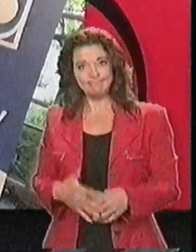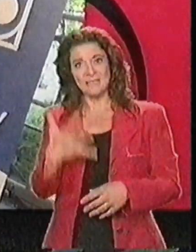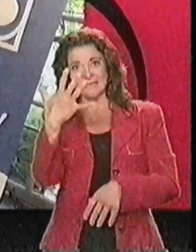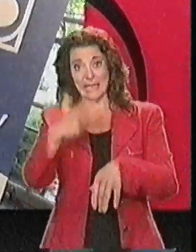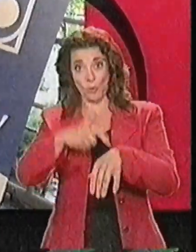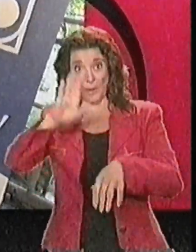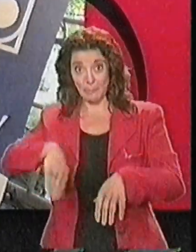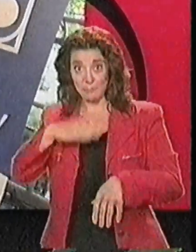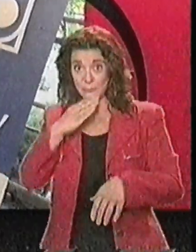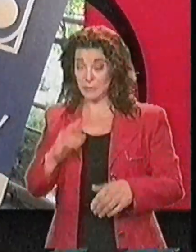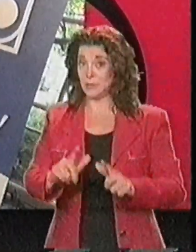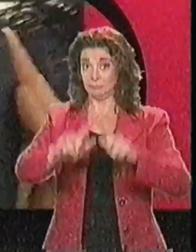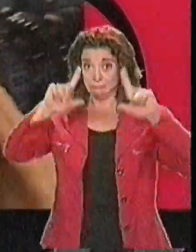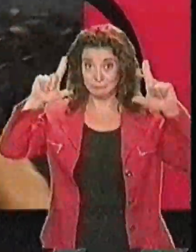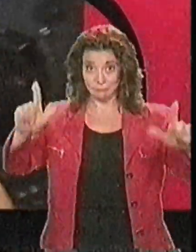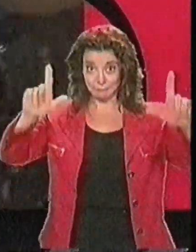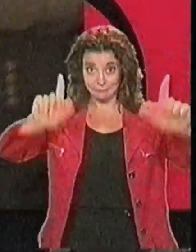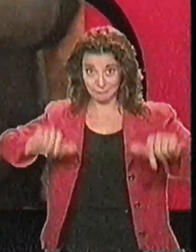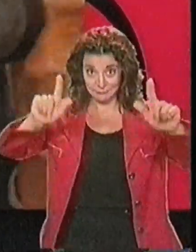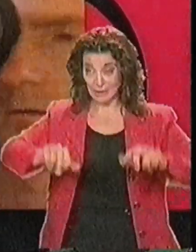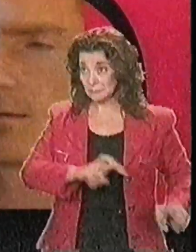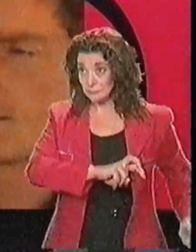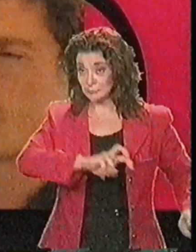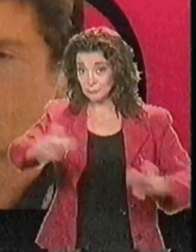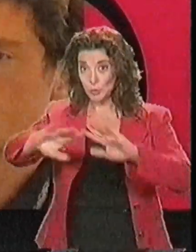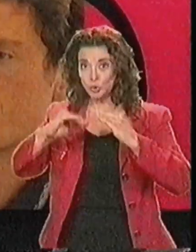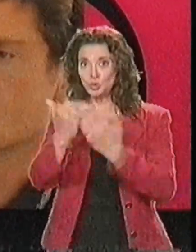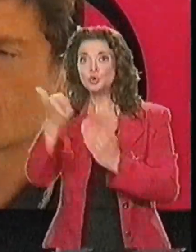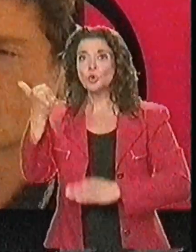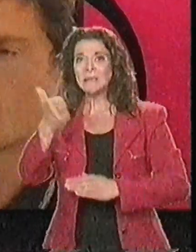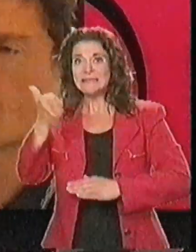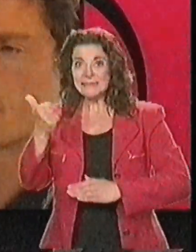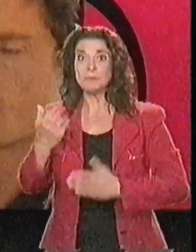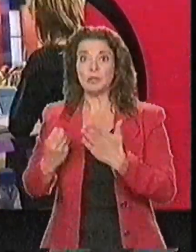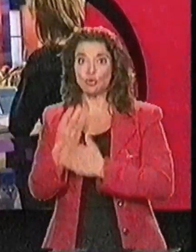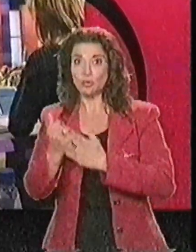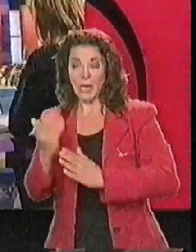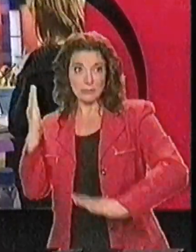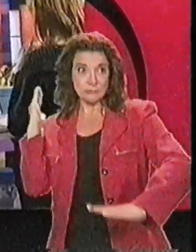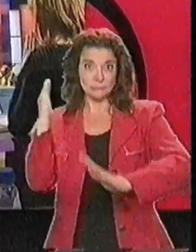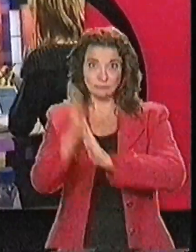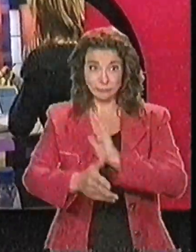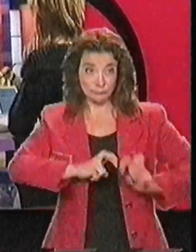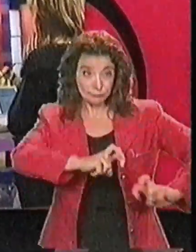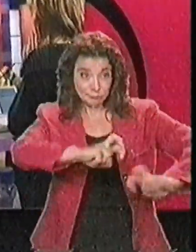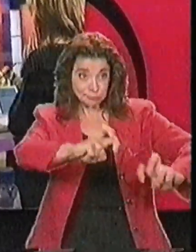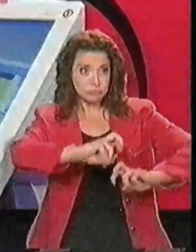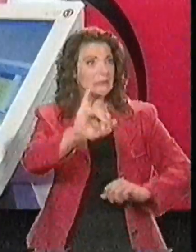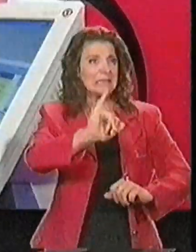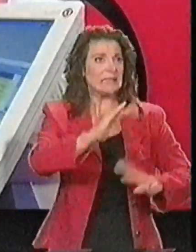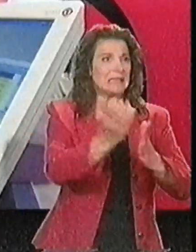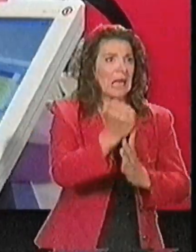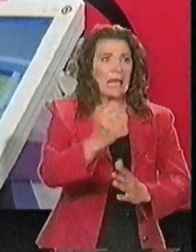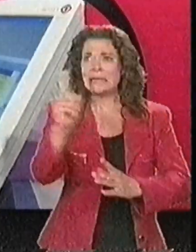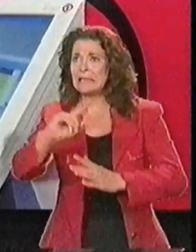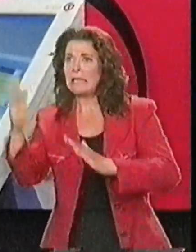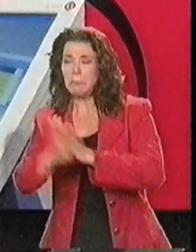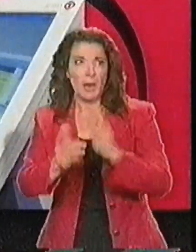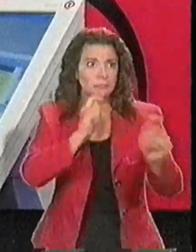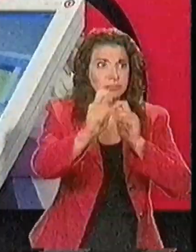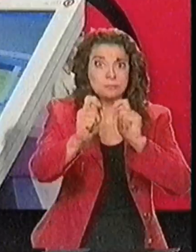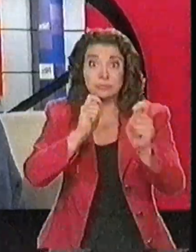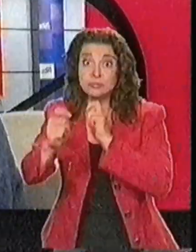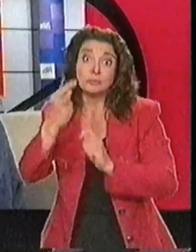l'antenne du Studio 6. On partira rejoindre les journalistes qui chasseront les réactions des vainqueurs et des vaincus du jour. Enfin, dès que les résultats seront